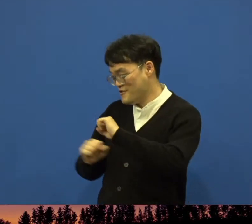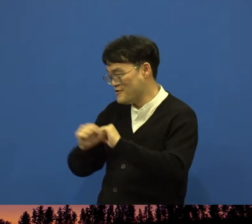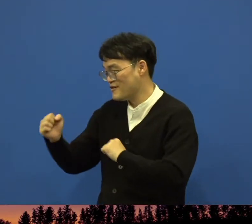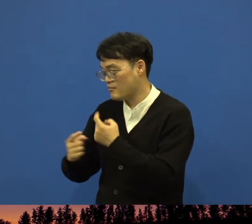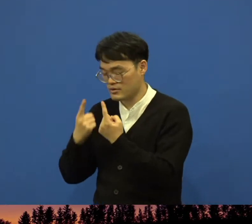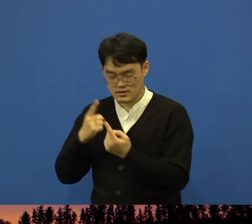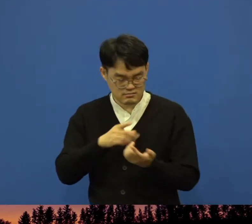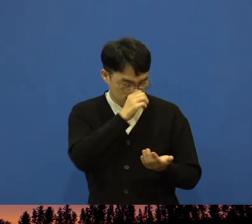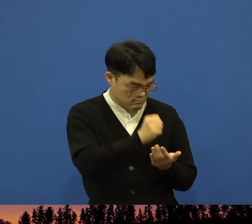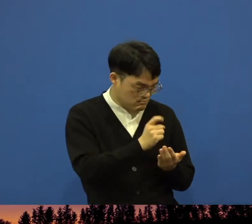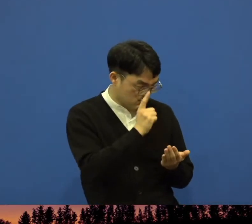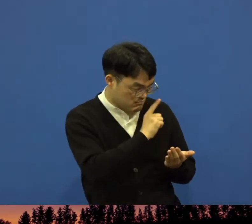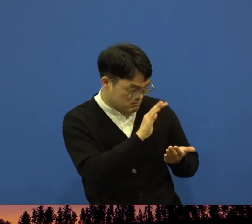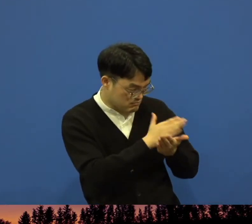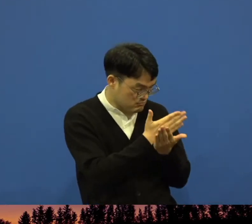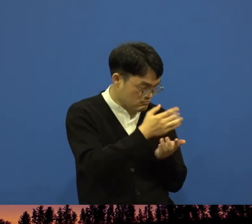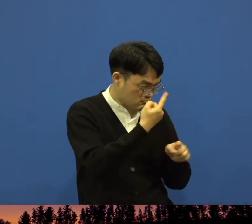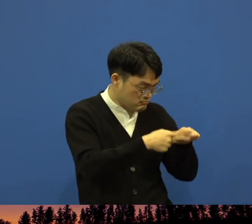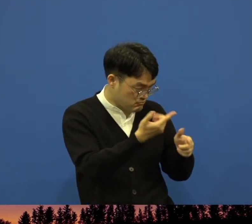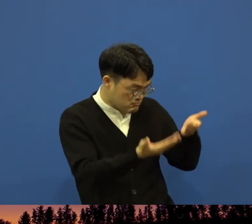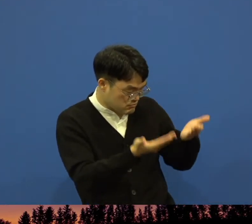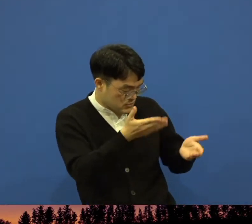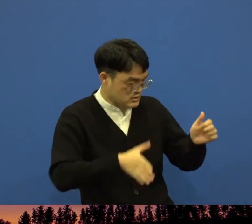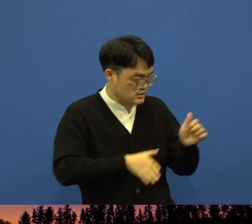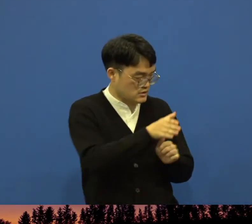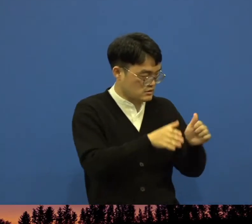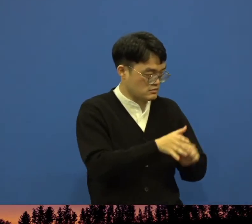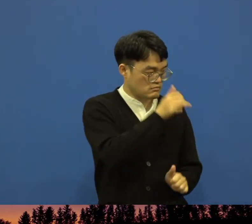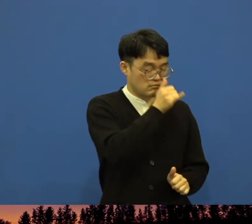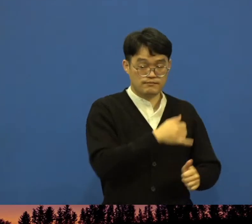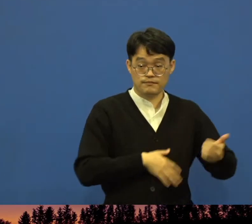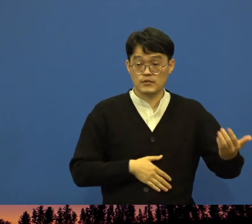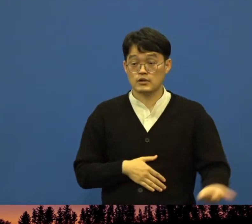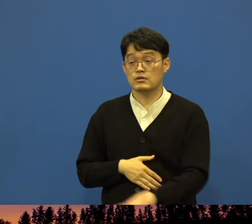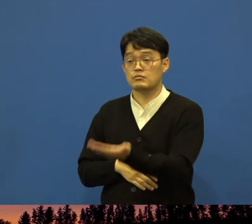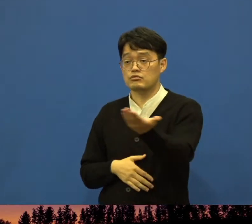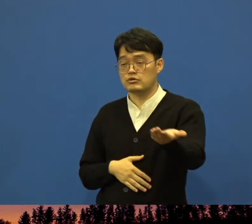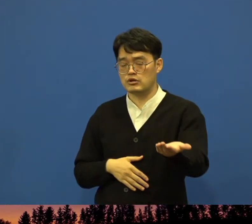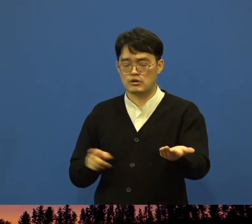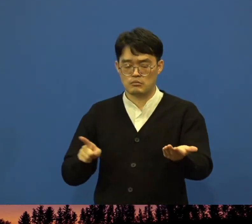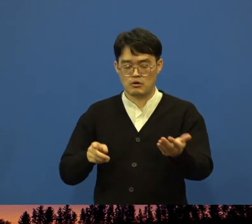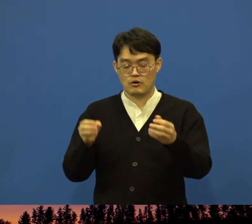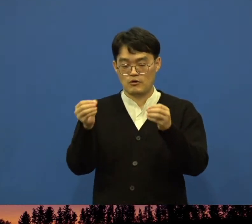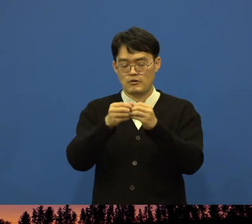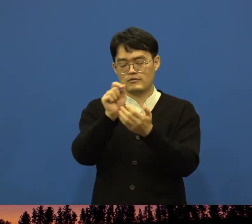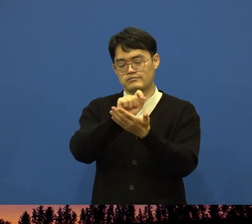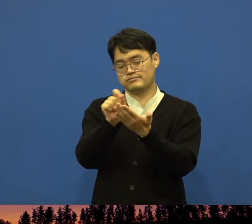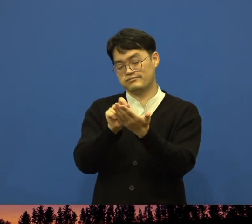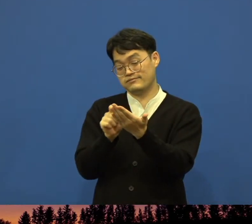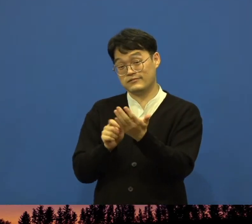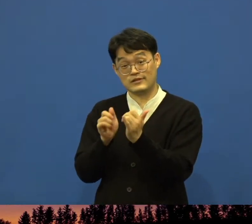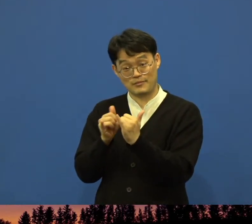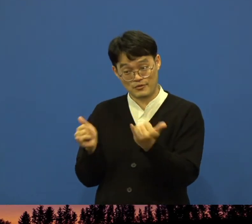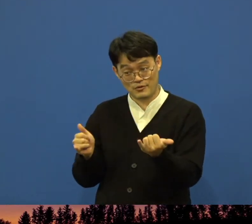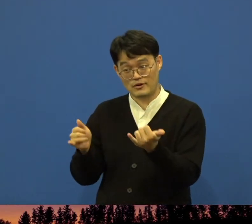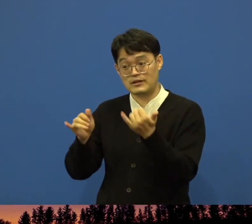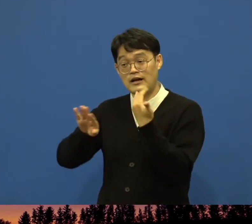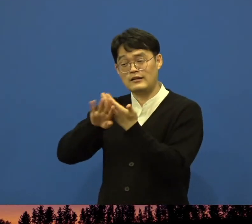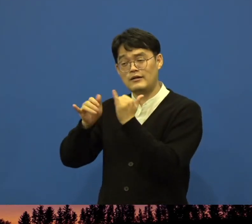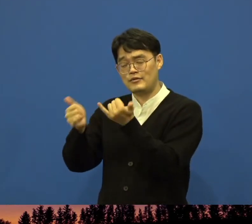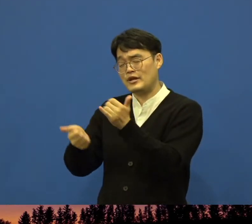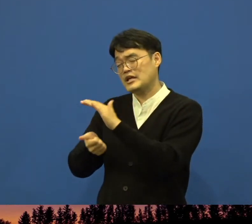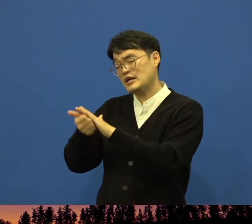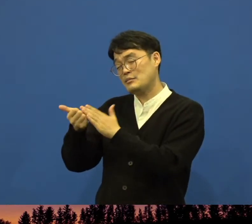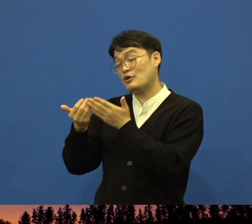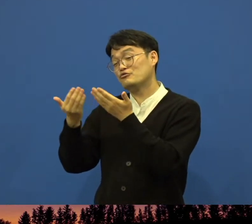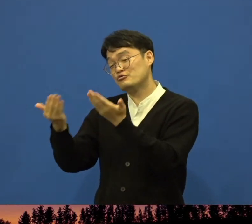일어나요. 이런 글들을 써도 여러분 정말 따뜻한 글을 쓰고 글을 써도 정말 사람들에게 소망과 희망을